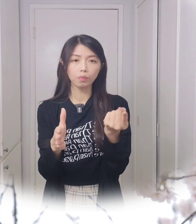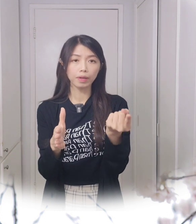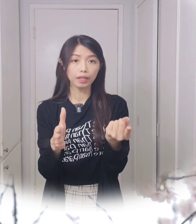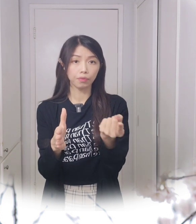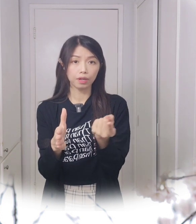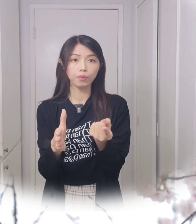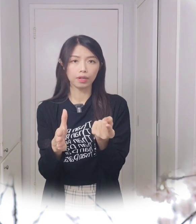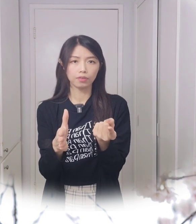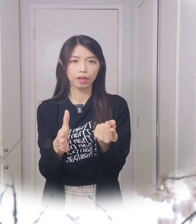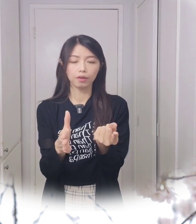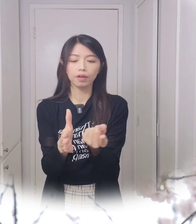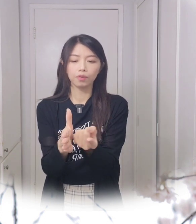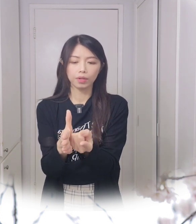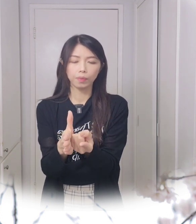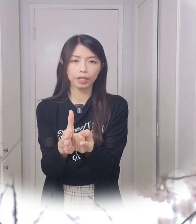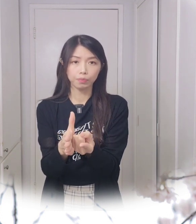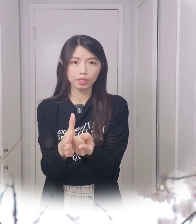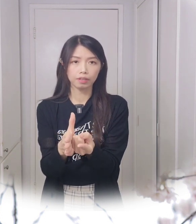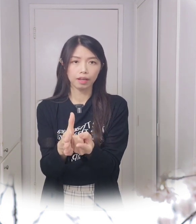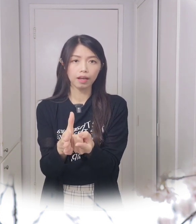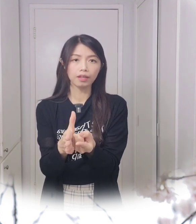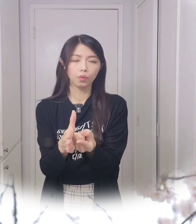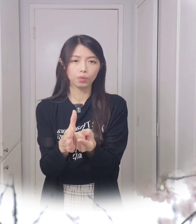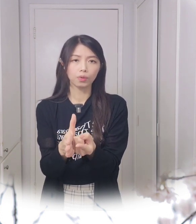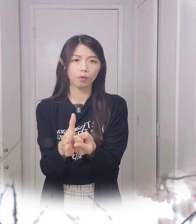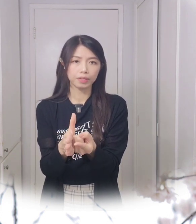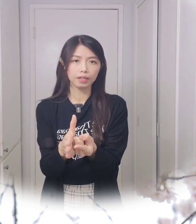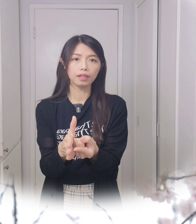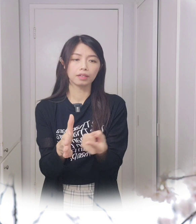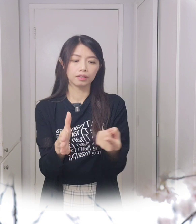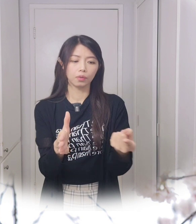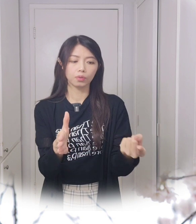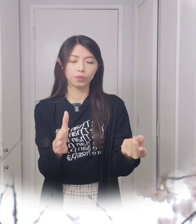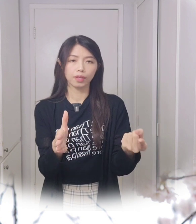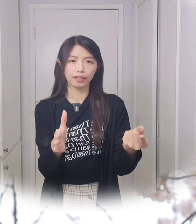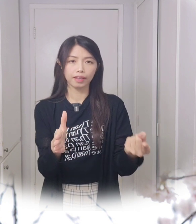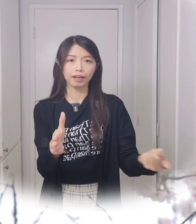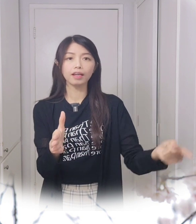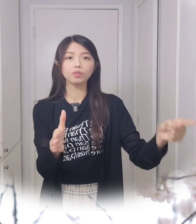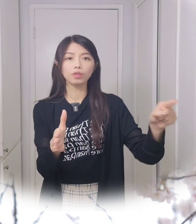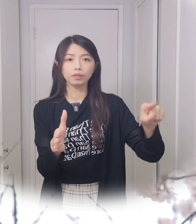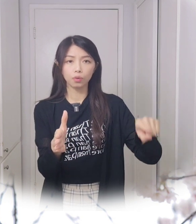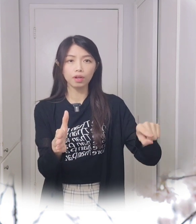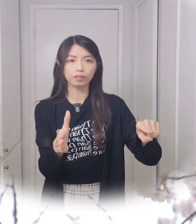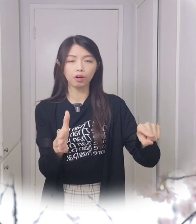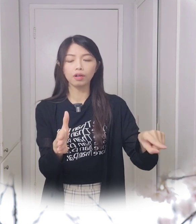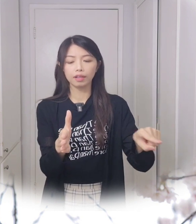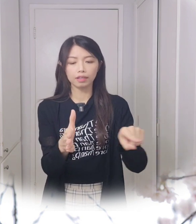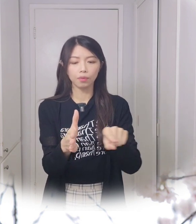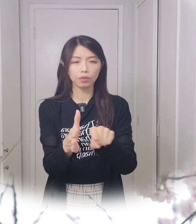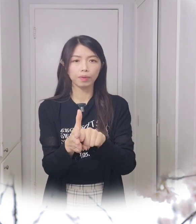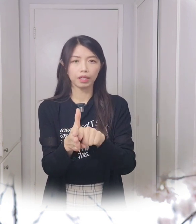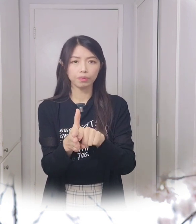펴서 손바닥의 위를 보이게 해주세요. 왼손바닥에 붙이셨다가 오른손 검지를 오른쪽으로 나갔다가 손을 돌려서